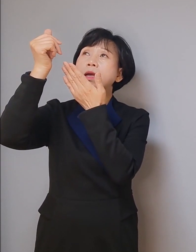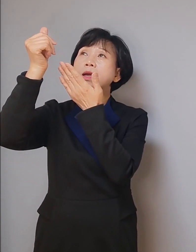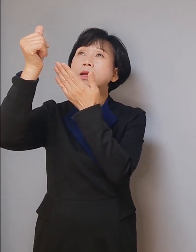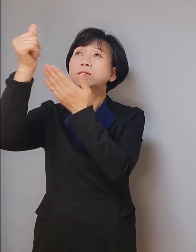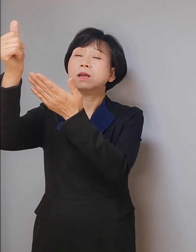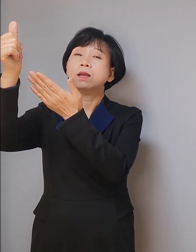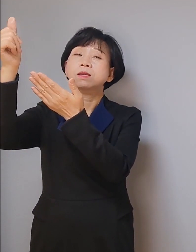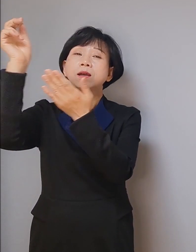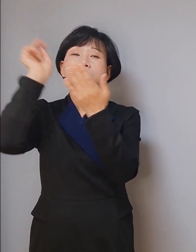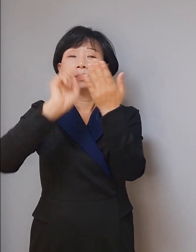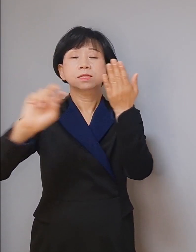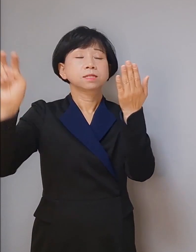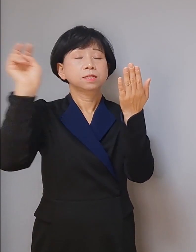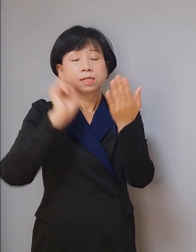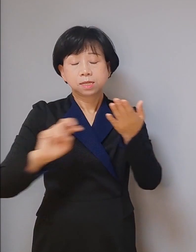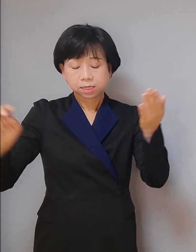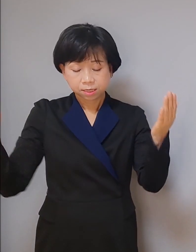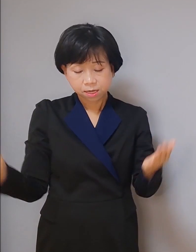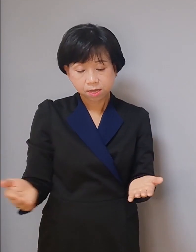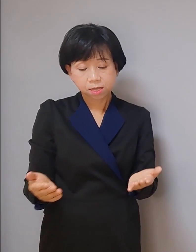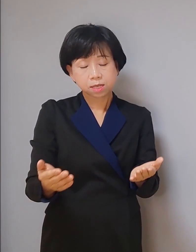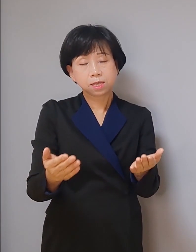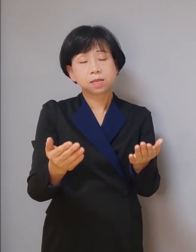주님께 찬양